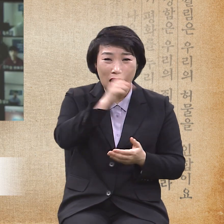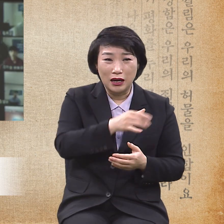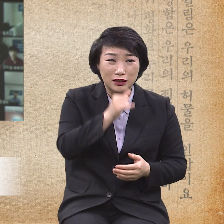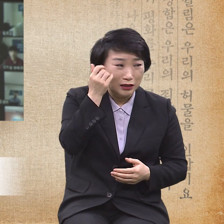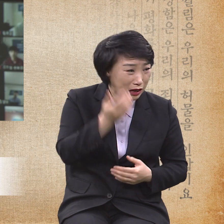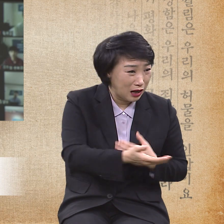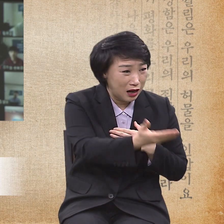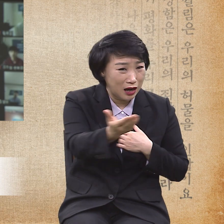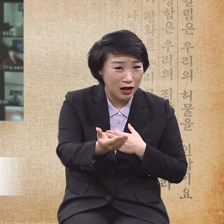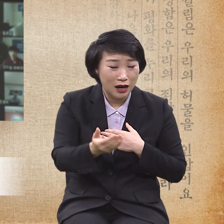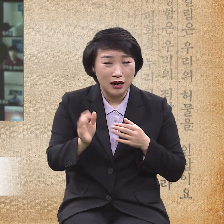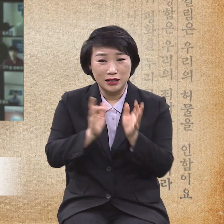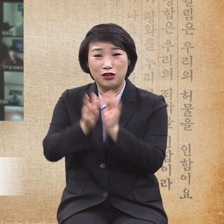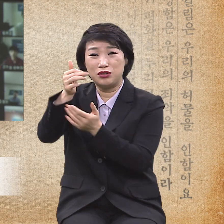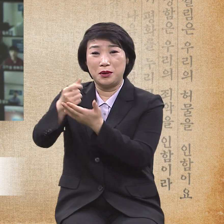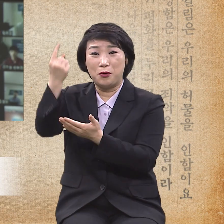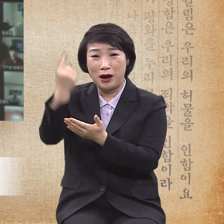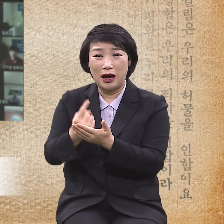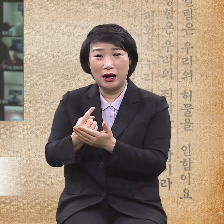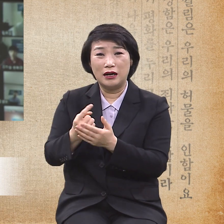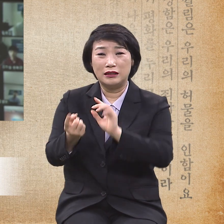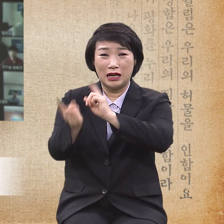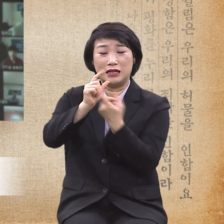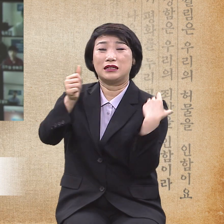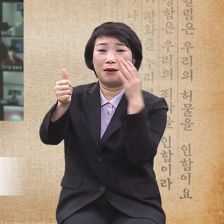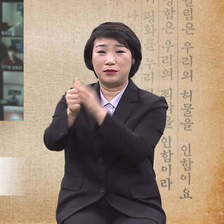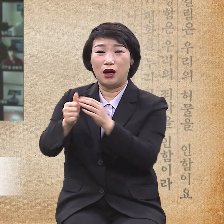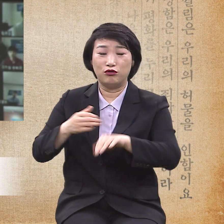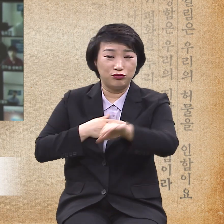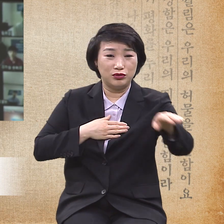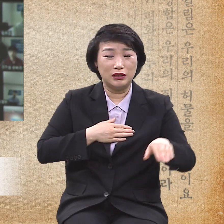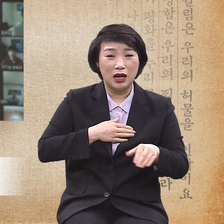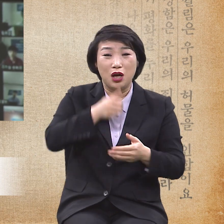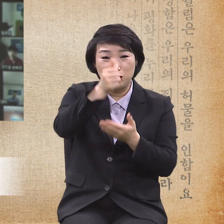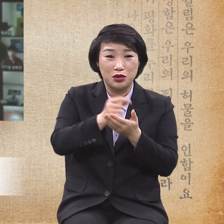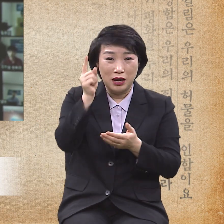그가 상함으로 우리 죄악을 해결하셨다.